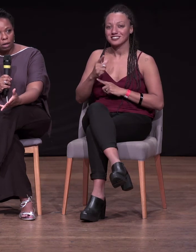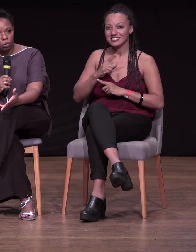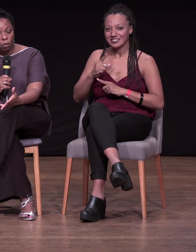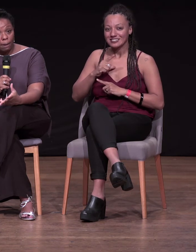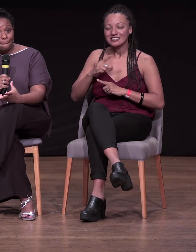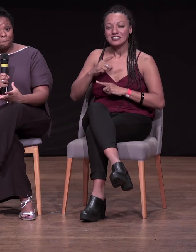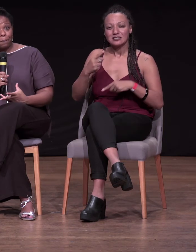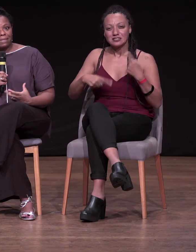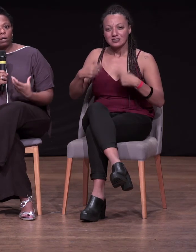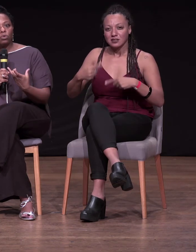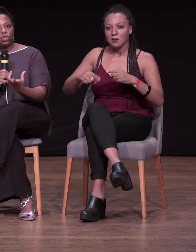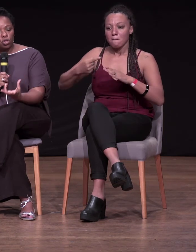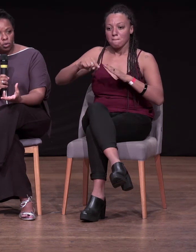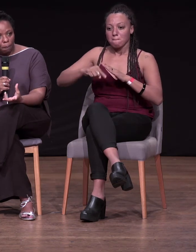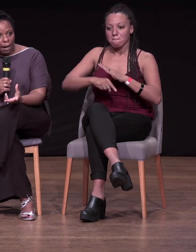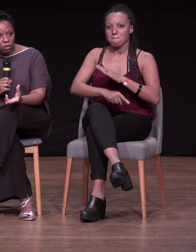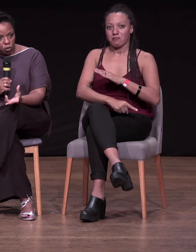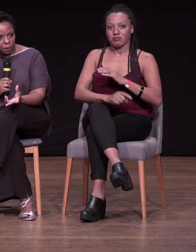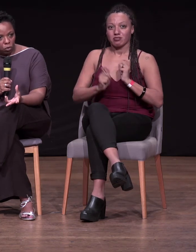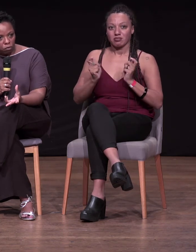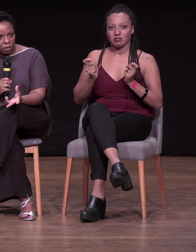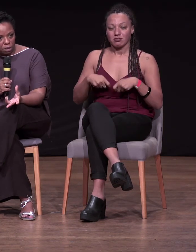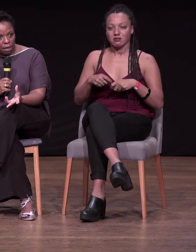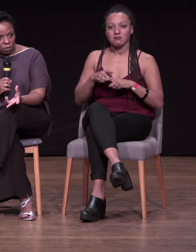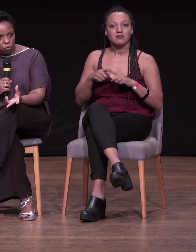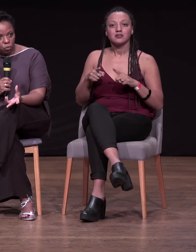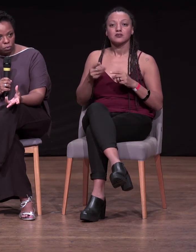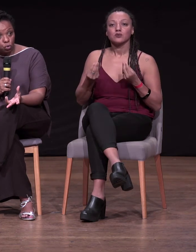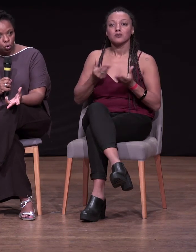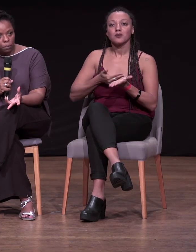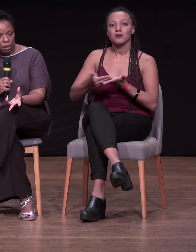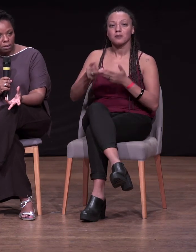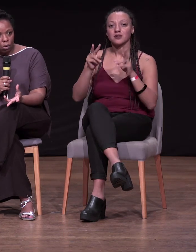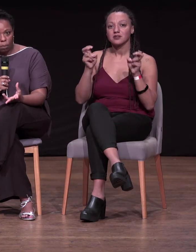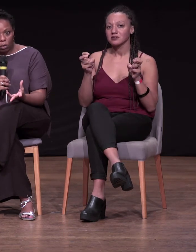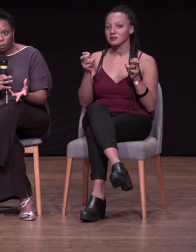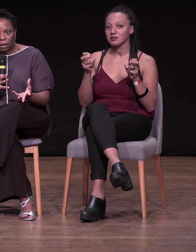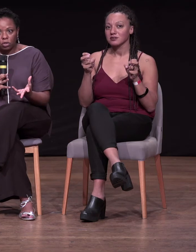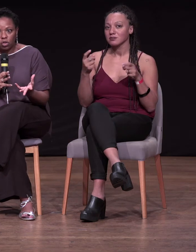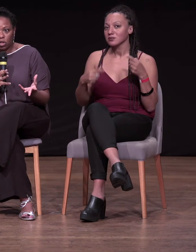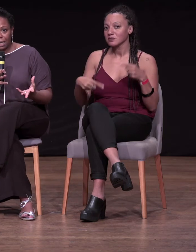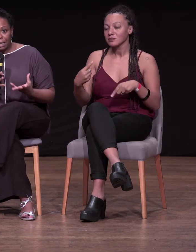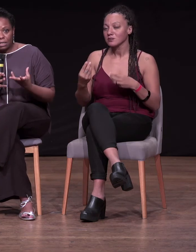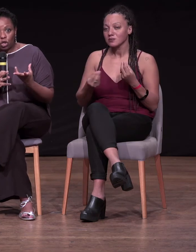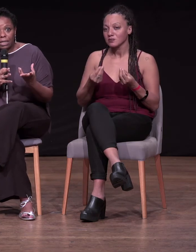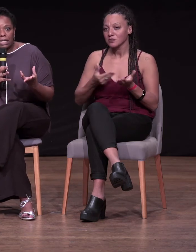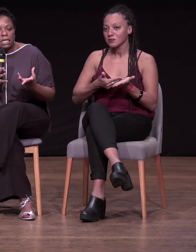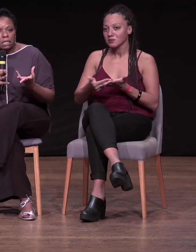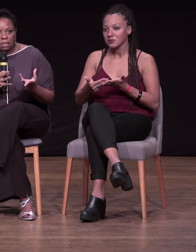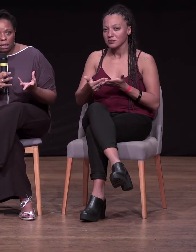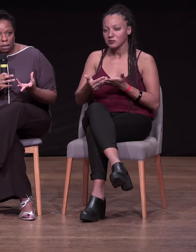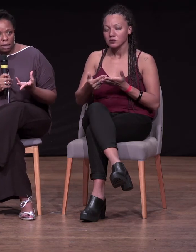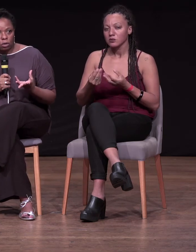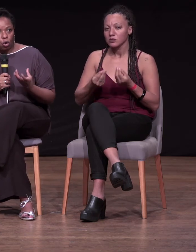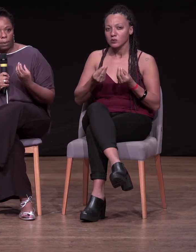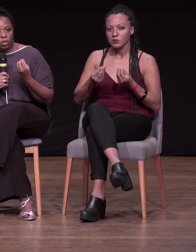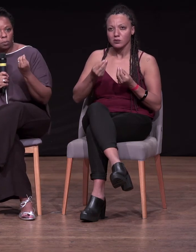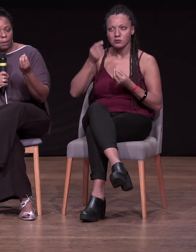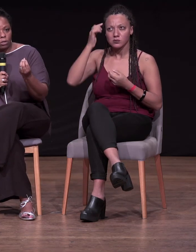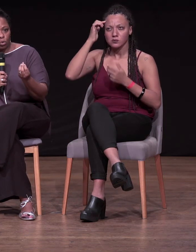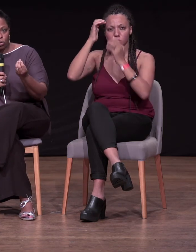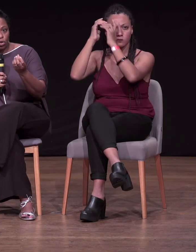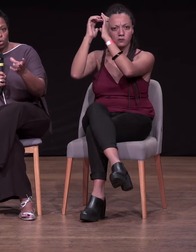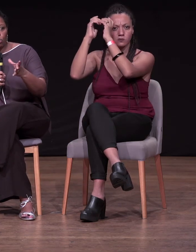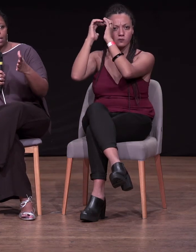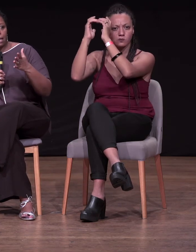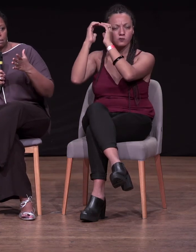um diálogo. Mas da onde a gente parte para conversar sobre esta obra? Como é que a gente se organiza intelectualmente